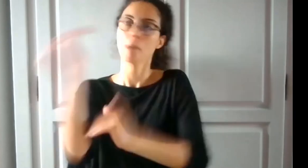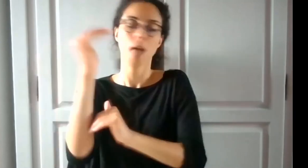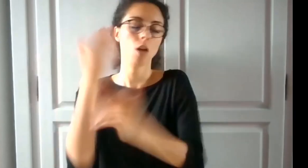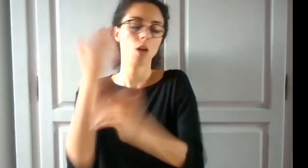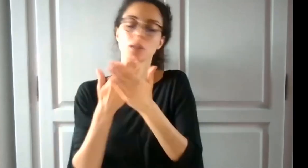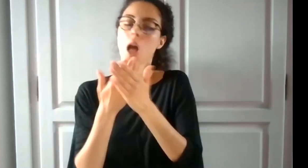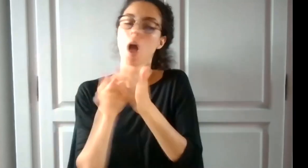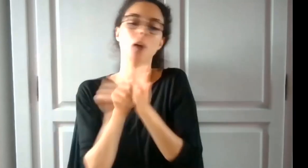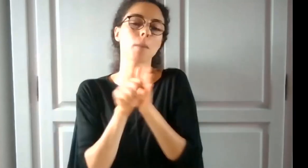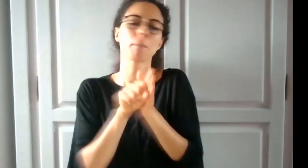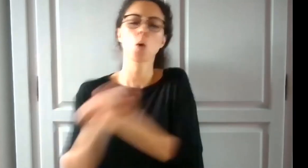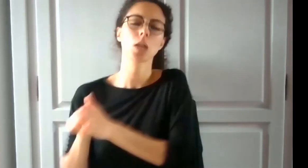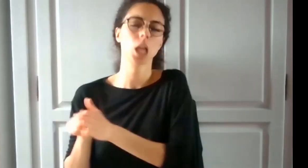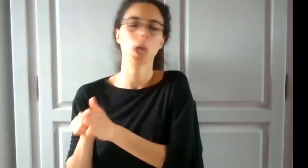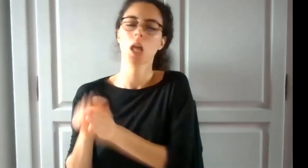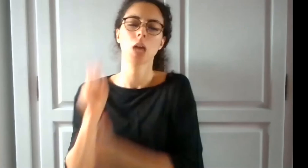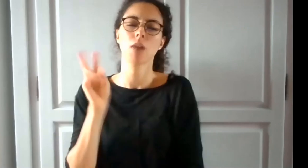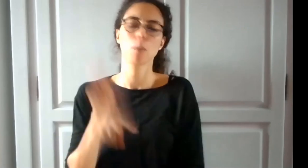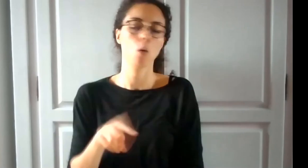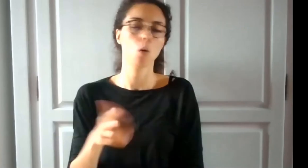priorités. Vraiment tout,